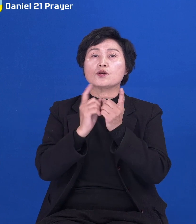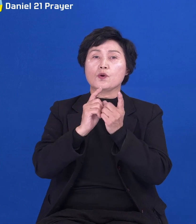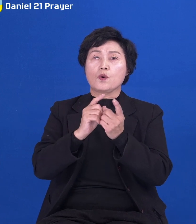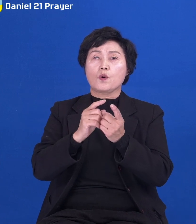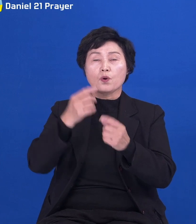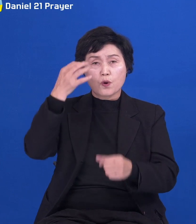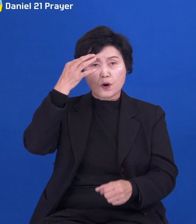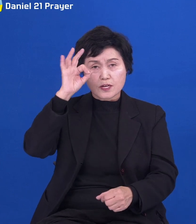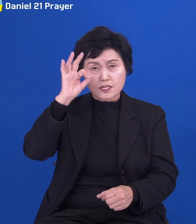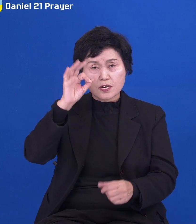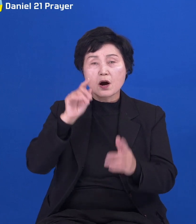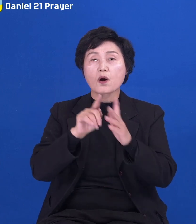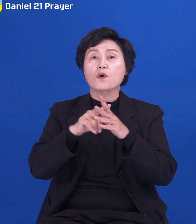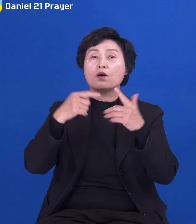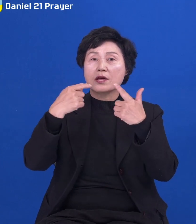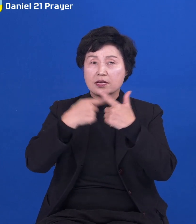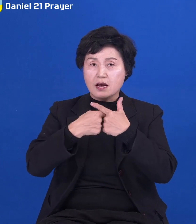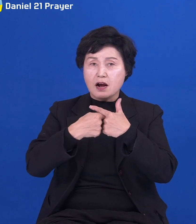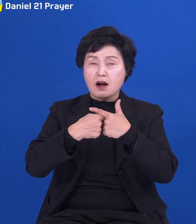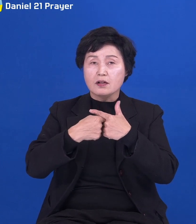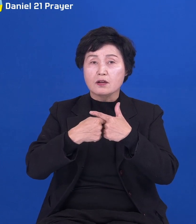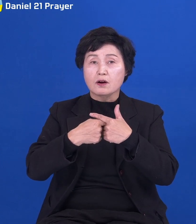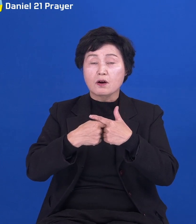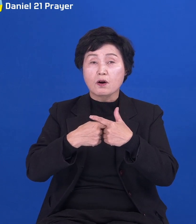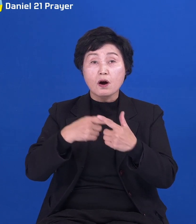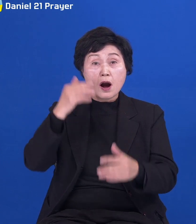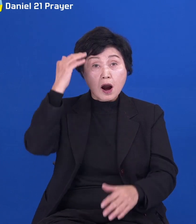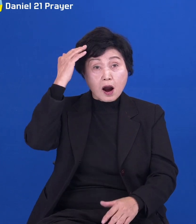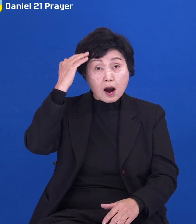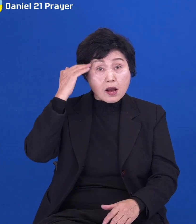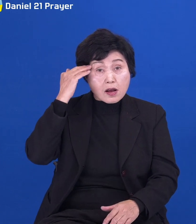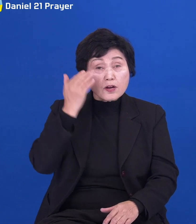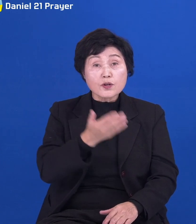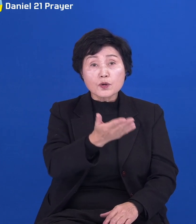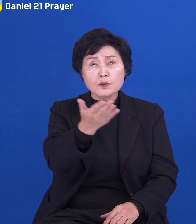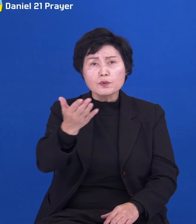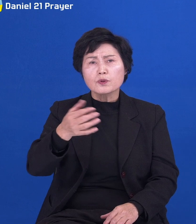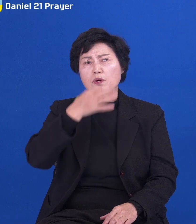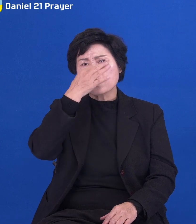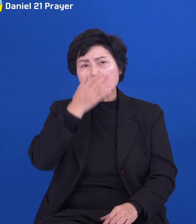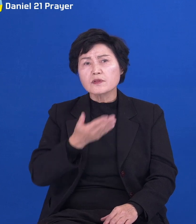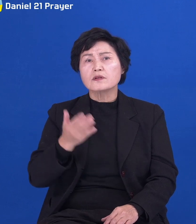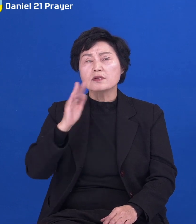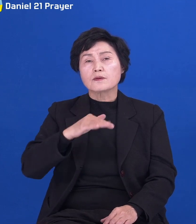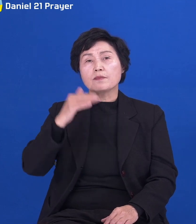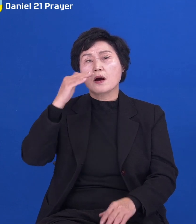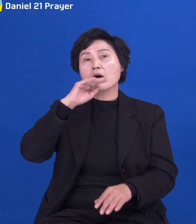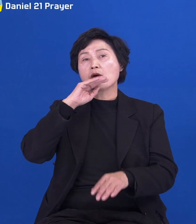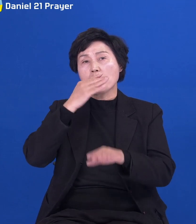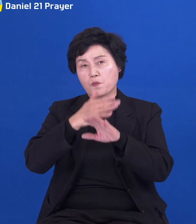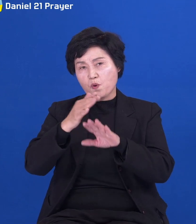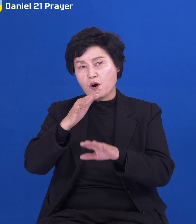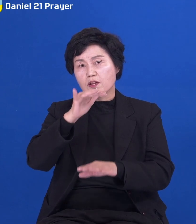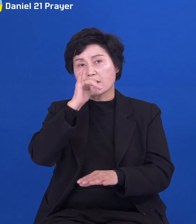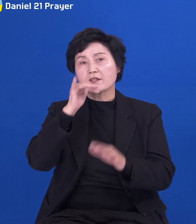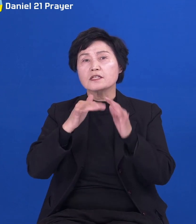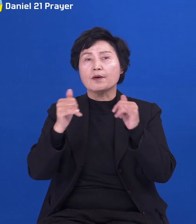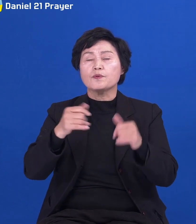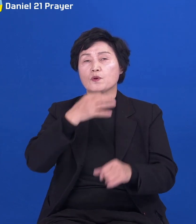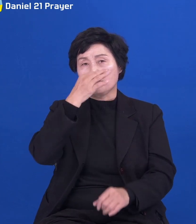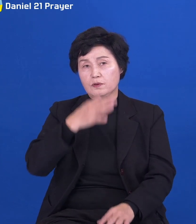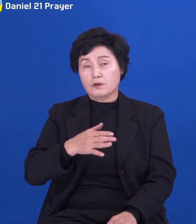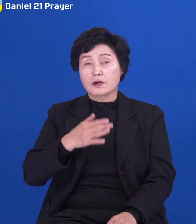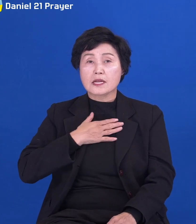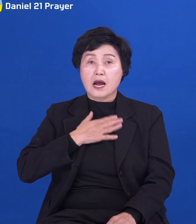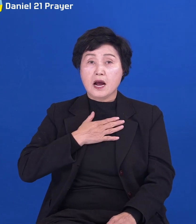간다는 것은 남한 분들도 힘들지만 저희도 결코 힘들어요. 나는 하나님께서 북한을 얼마나 사랑하시는지